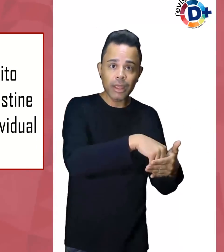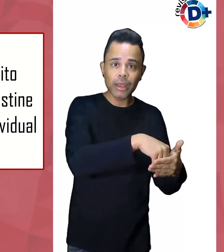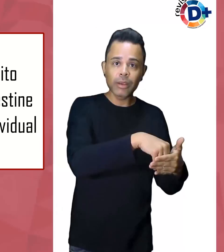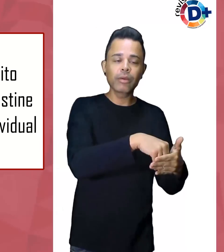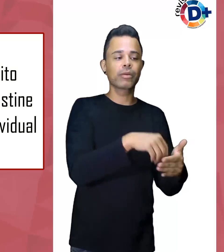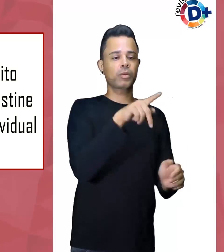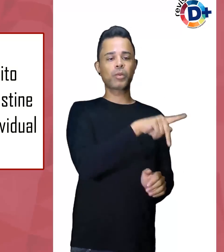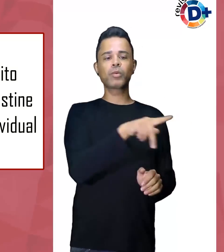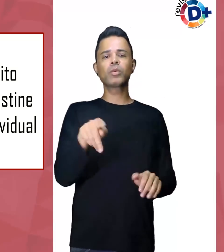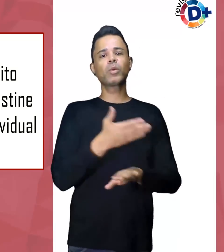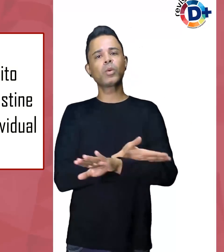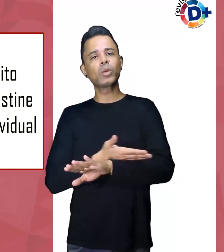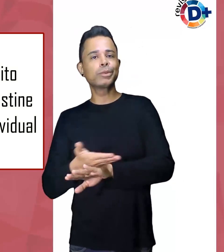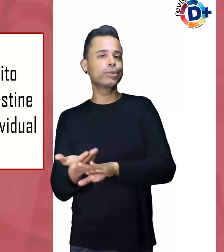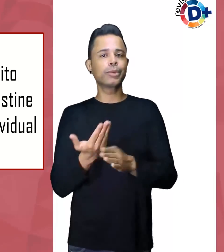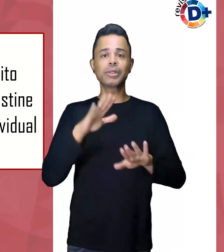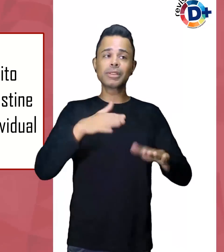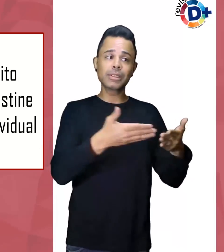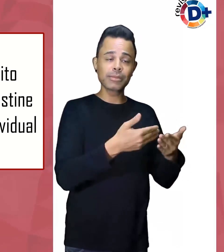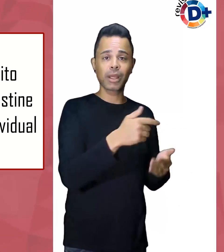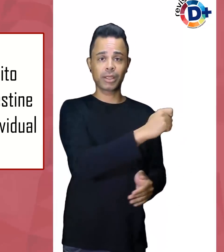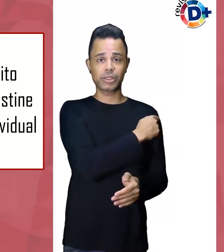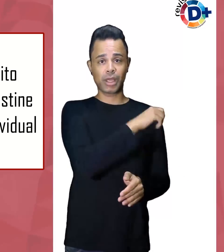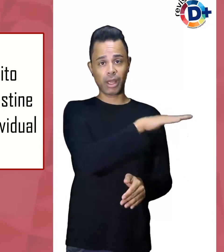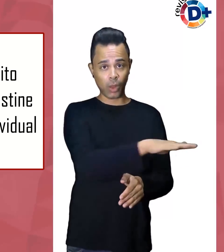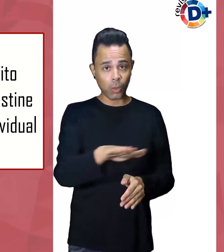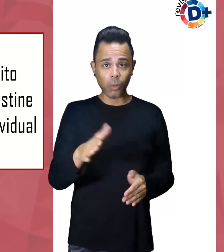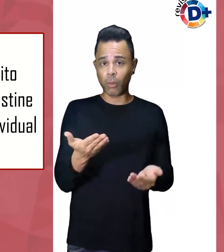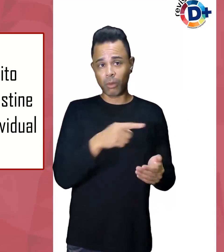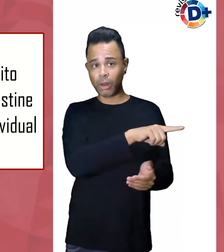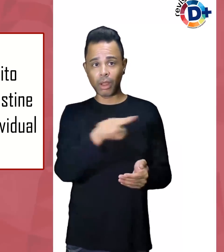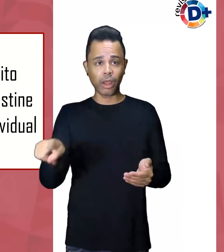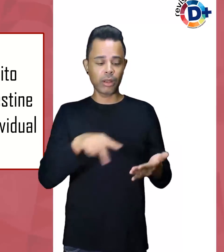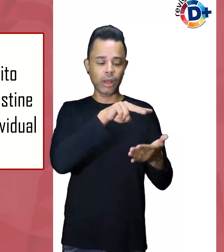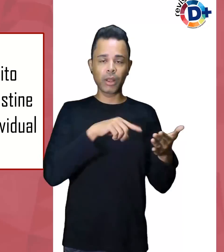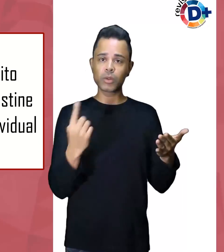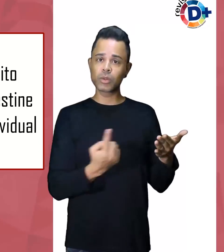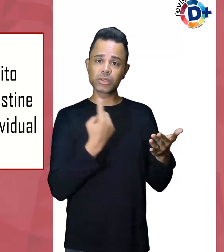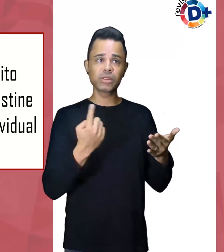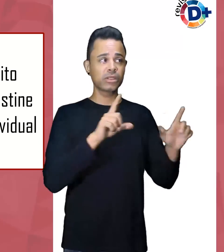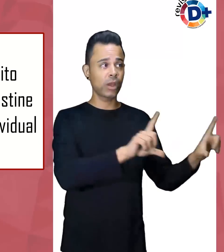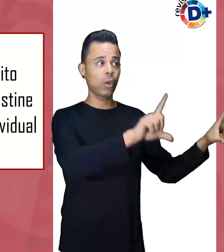individual, realização de exercícios ou até mesmo cópia da lousa ou de algum material.